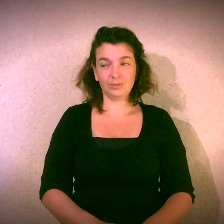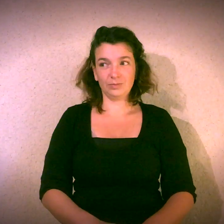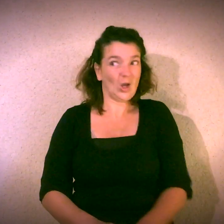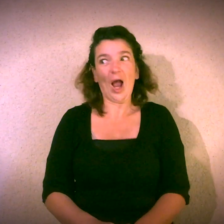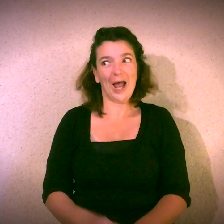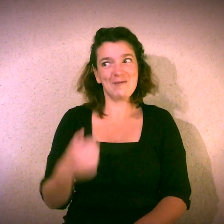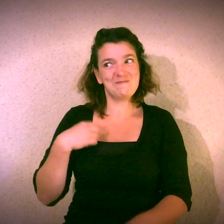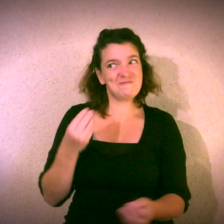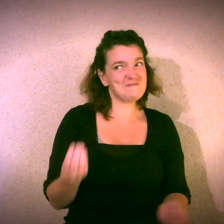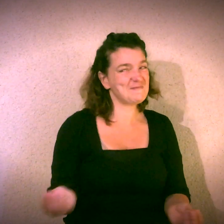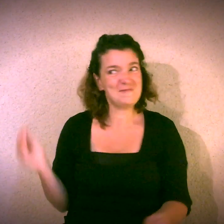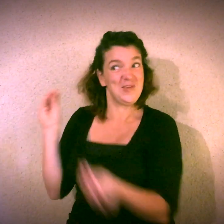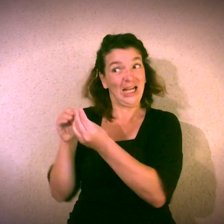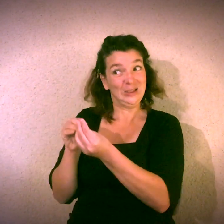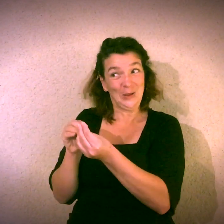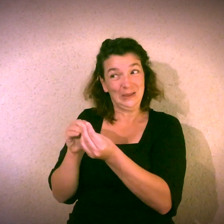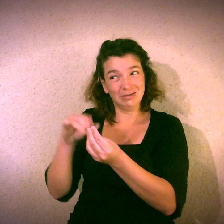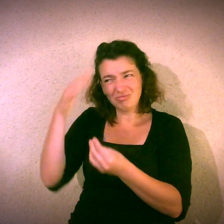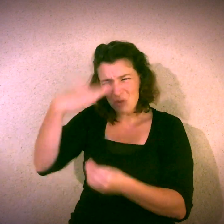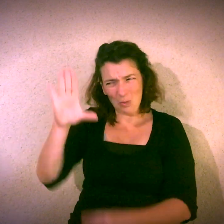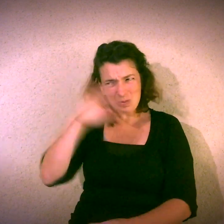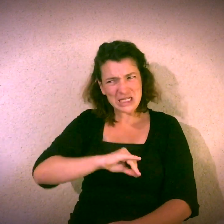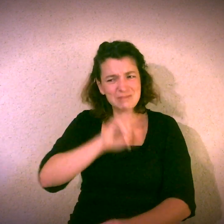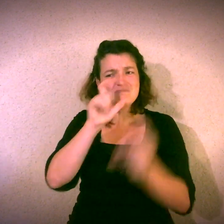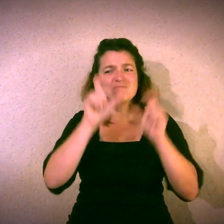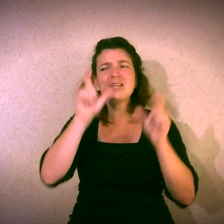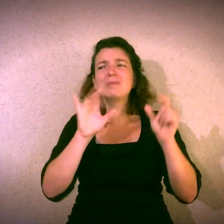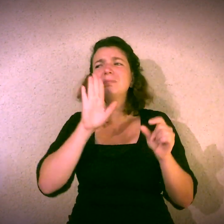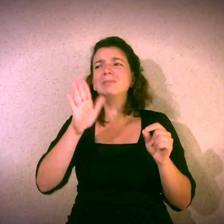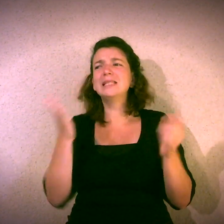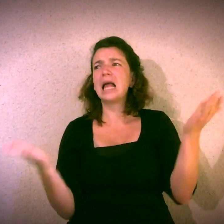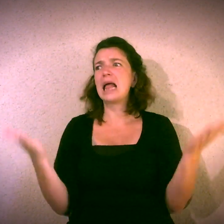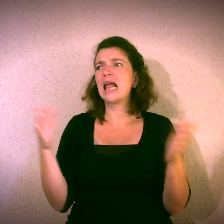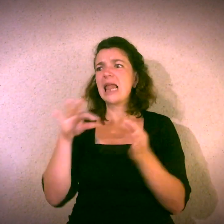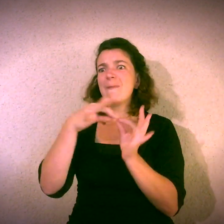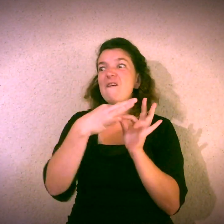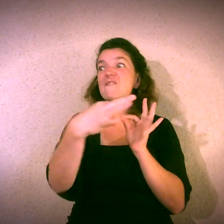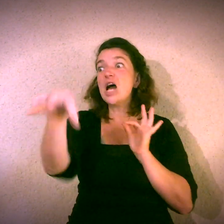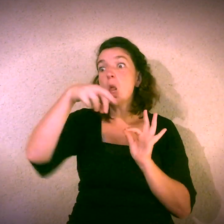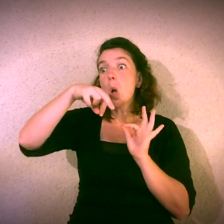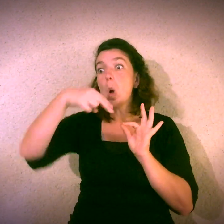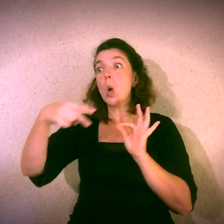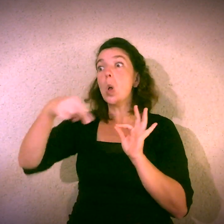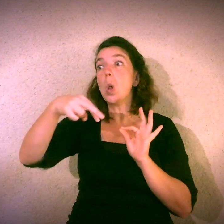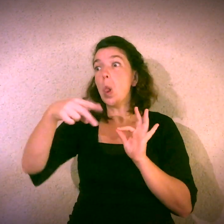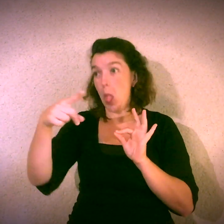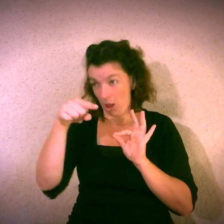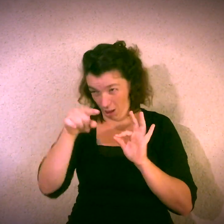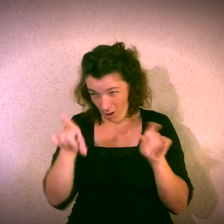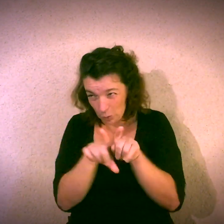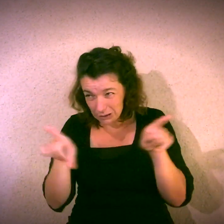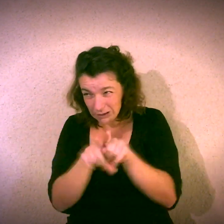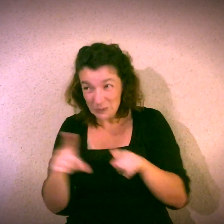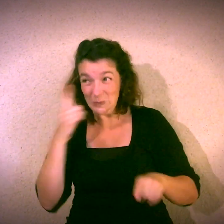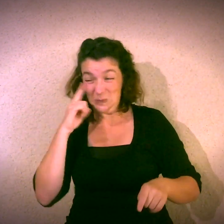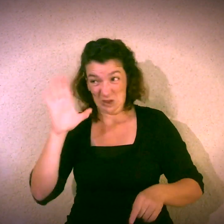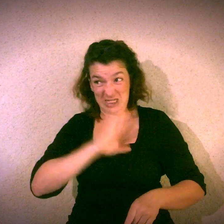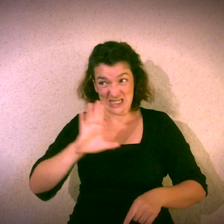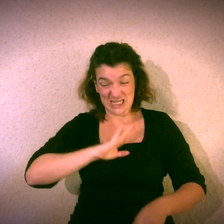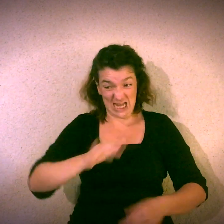Escarbille ne voulait pas être en reste. À mon tour, à mon tour. Tu oublies les équilibristes, s'écria-t-il en joignant le geste à la